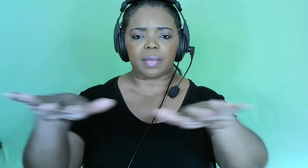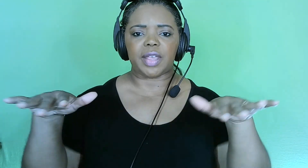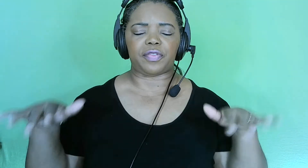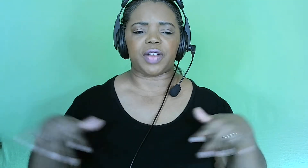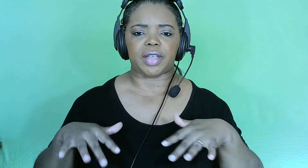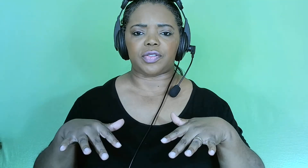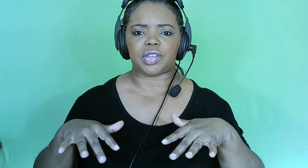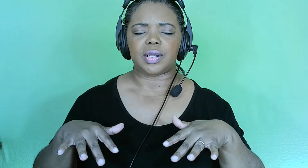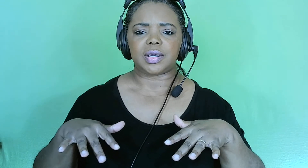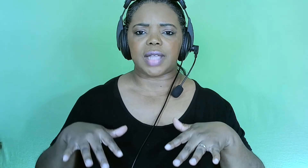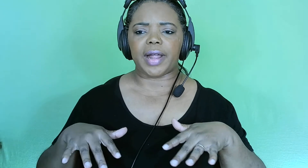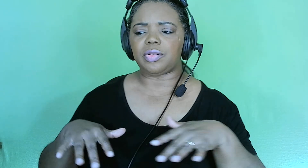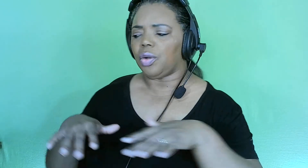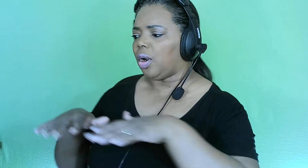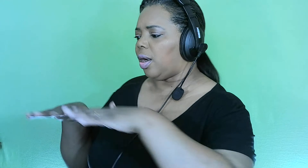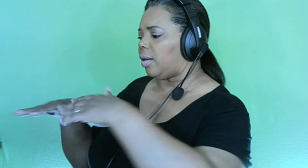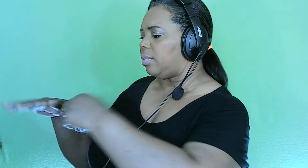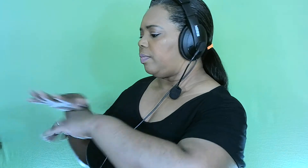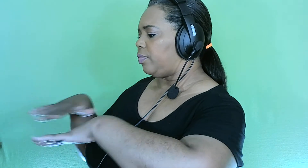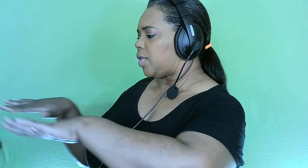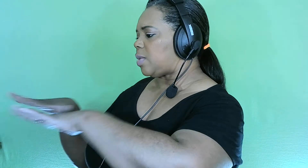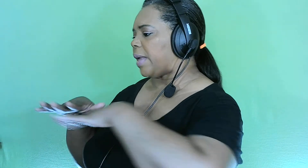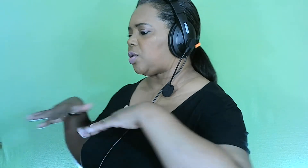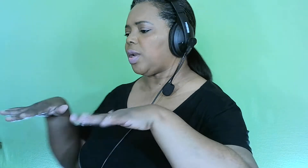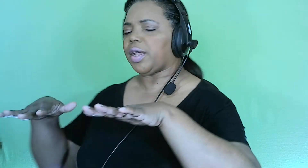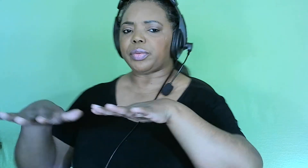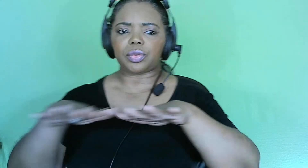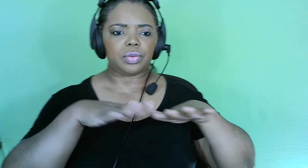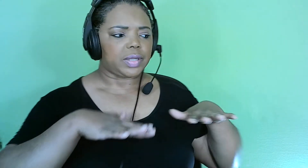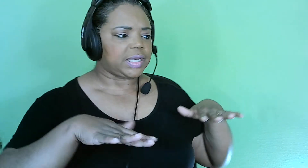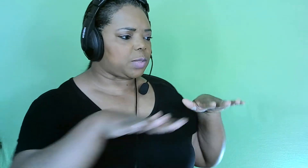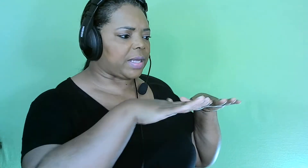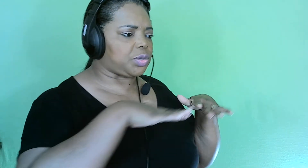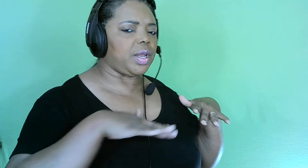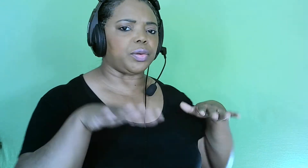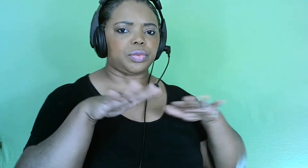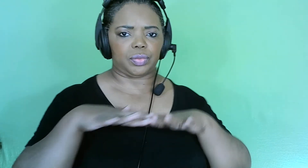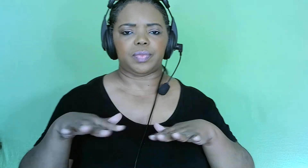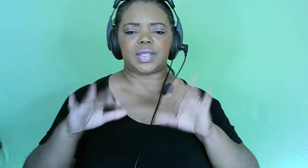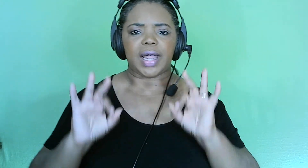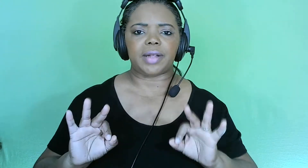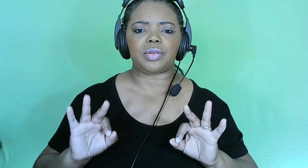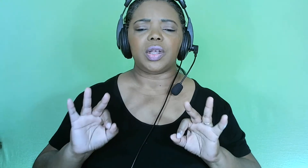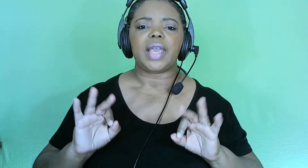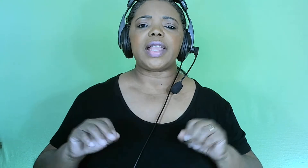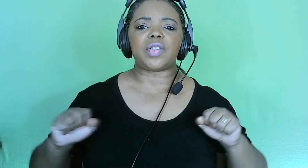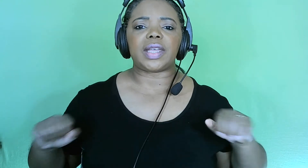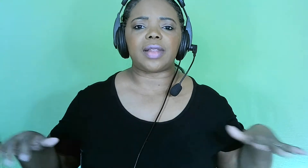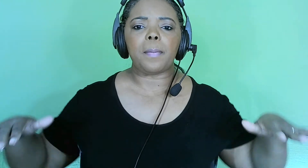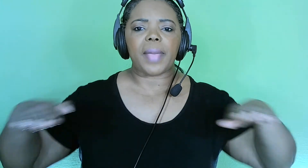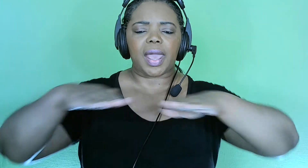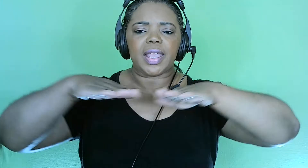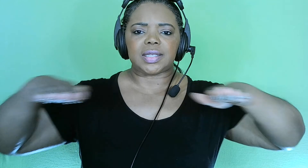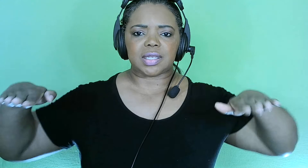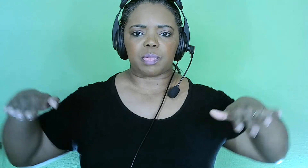minha frente, certo? Ó, espaço neutro, certo? Isso aqui também, esse